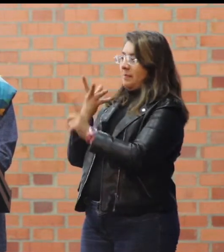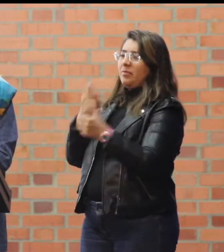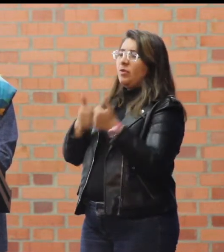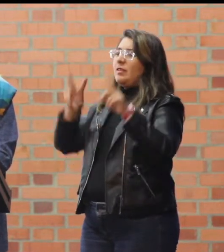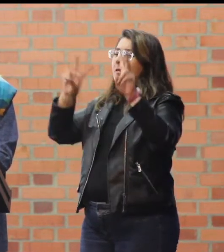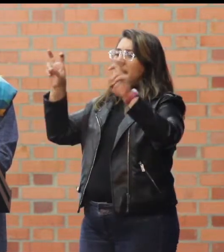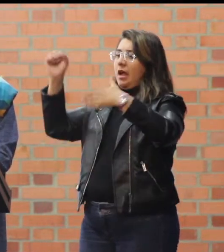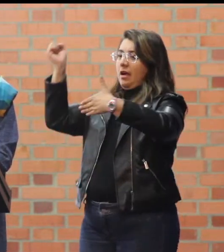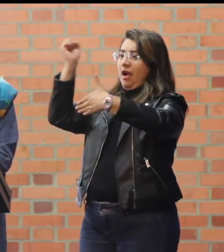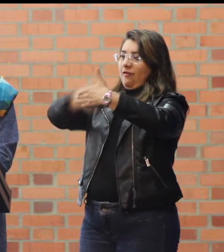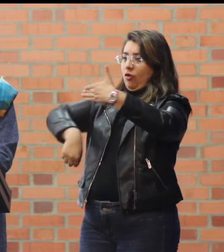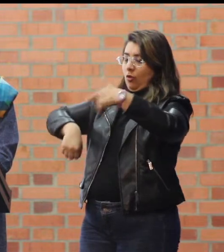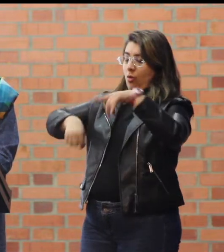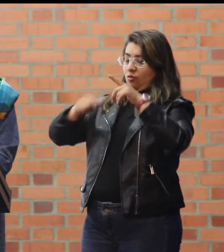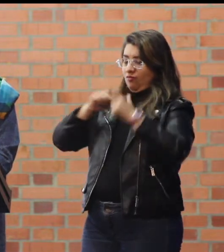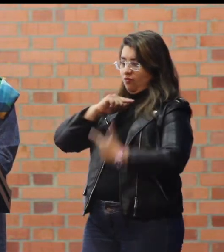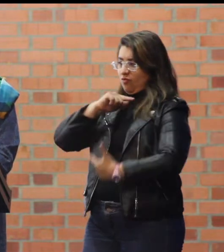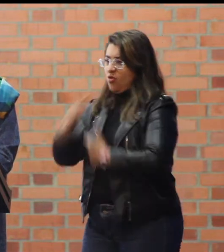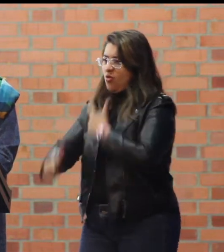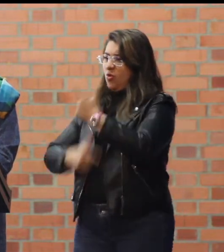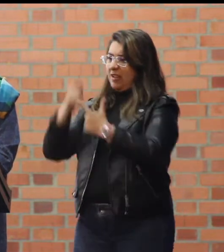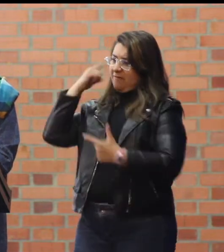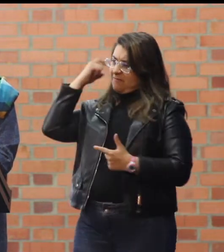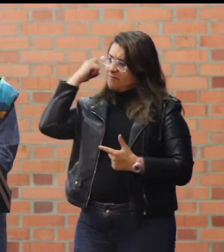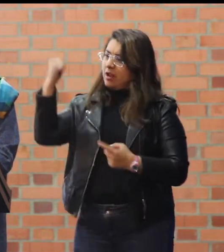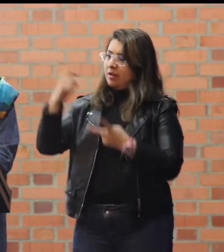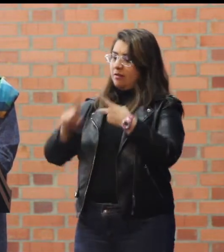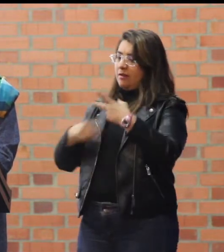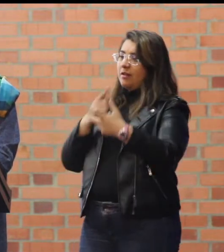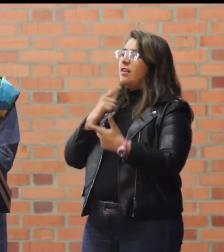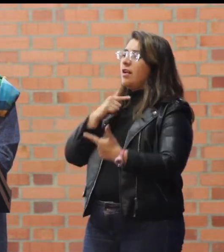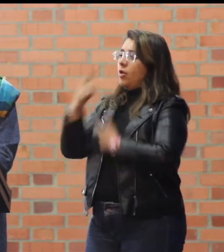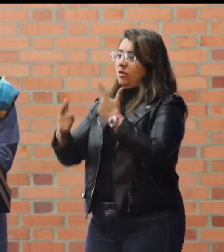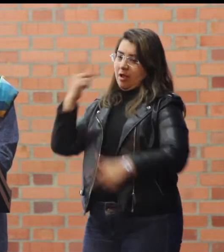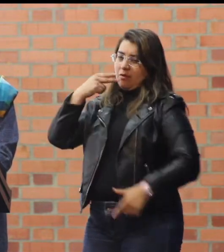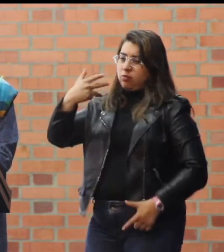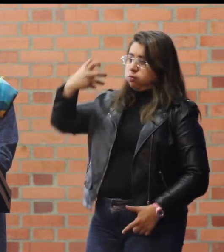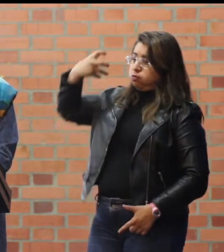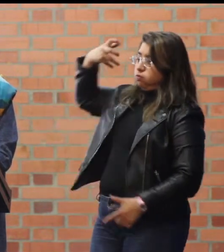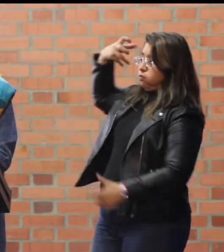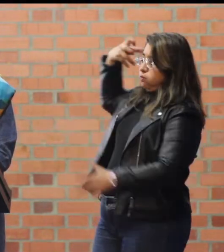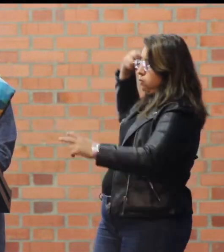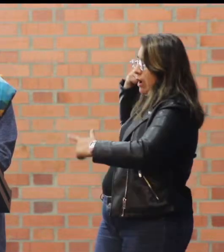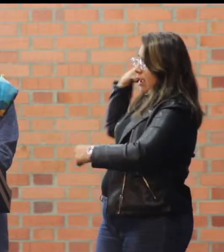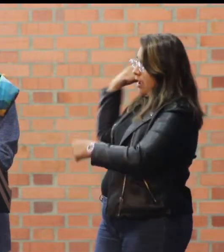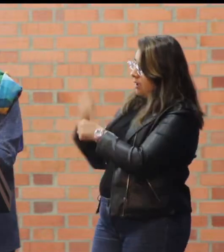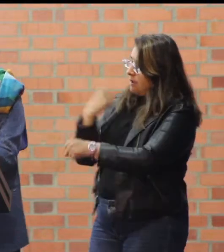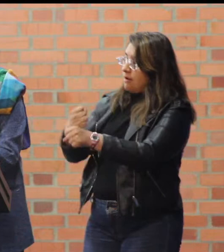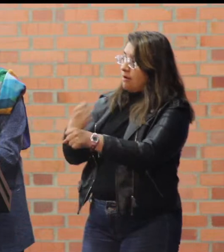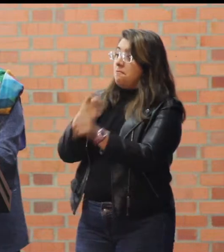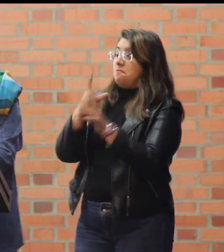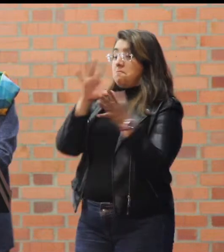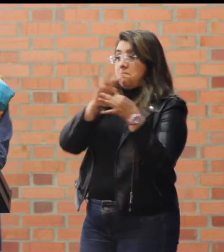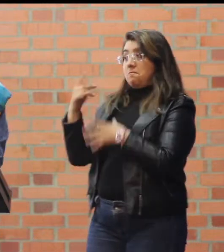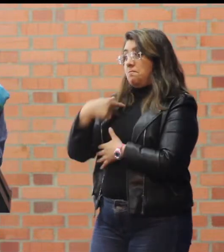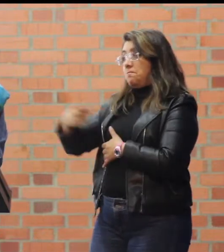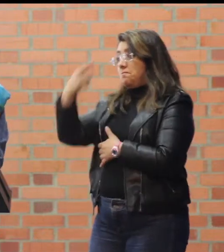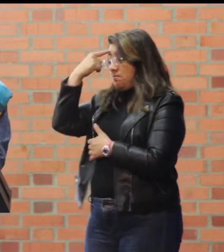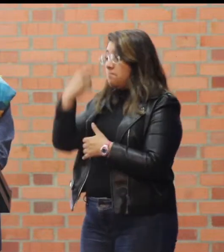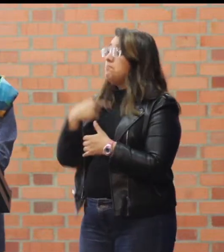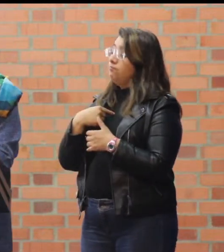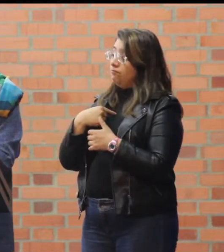una lucha feminista una lucha de todos y el domingo salió publicado el primer episodio